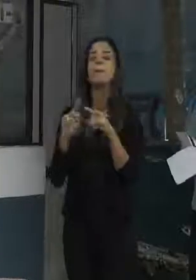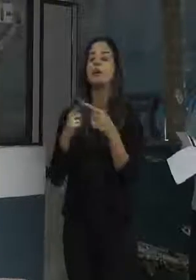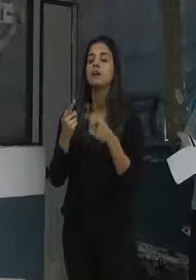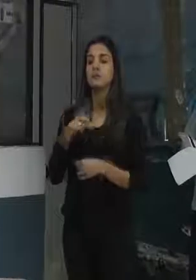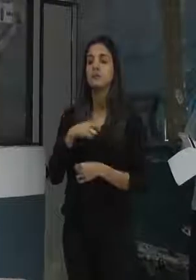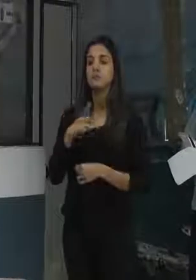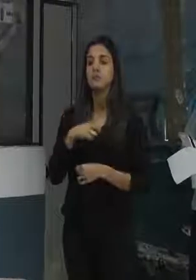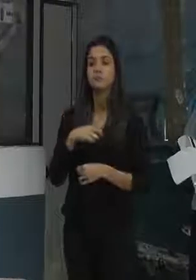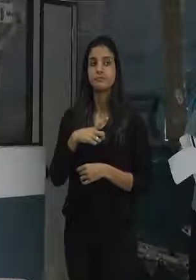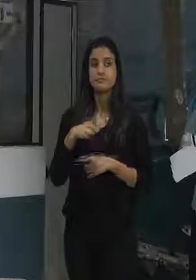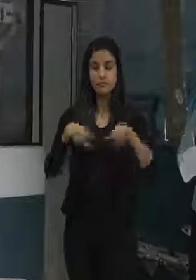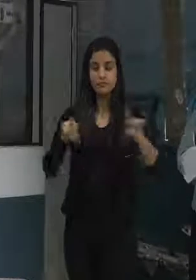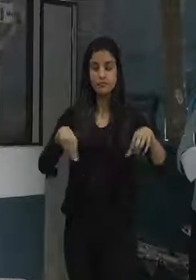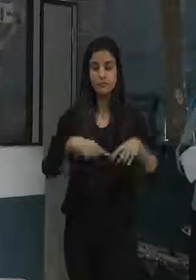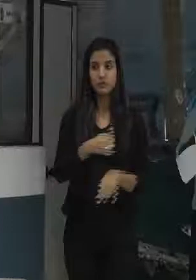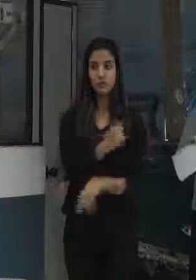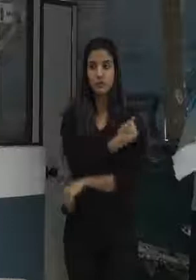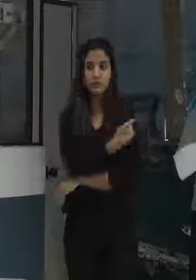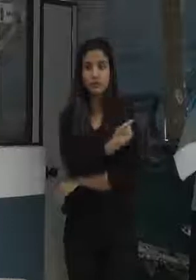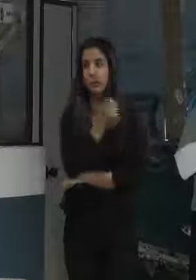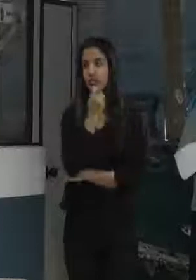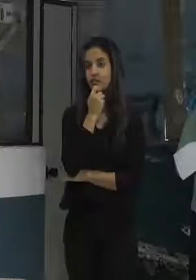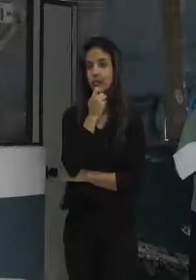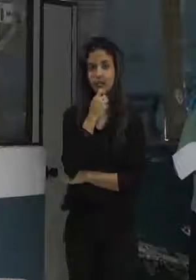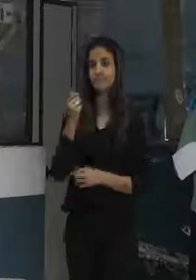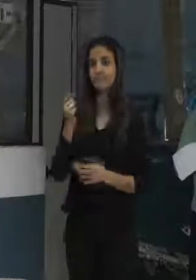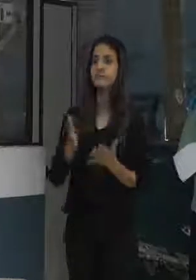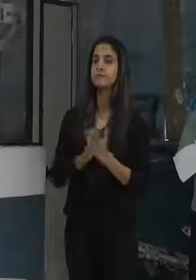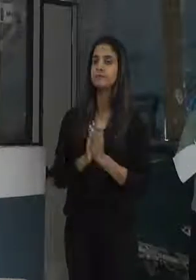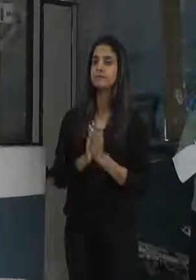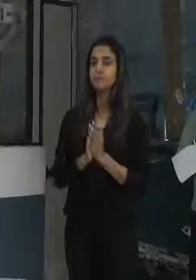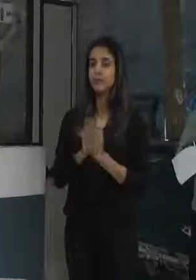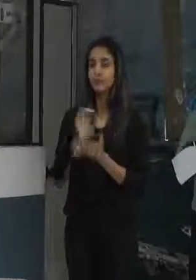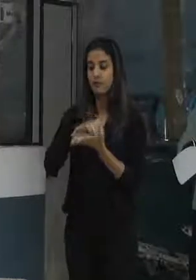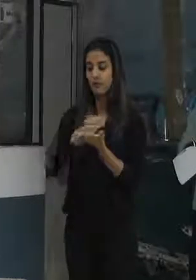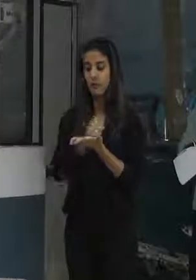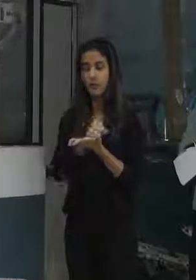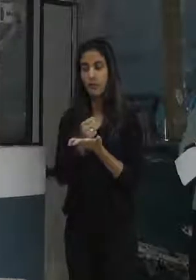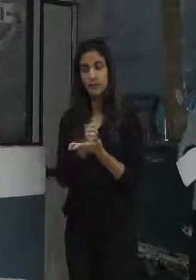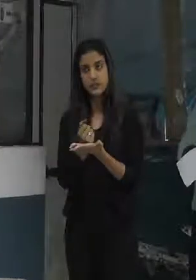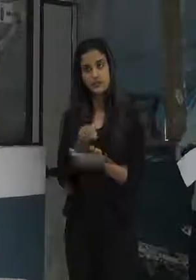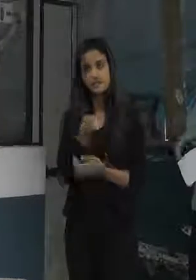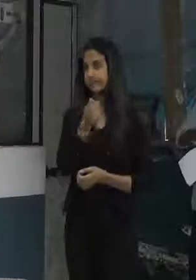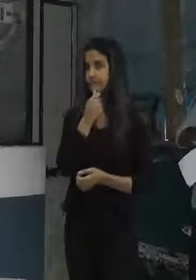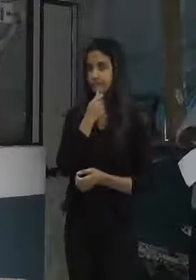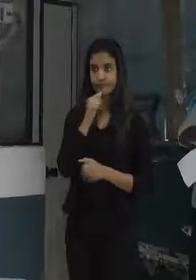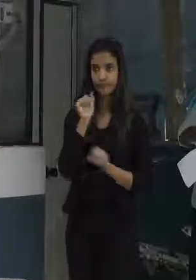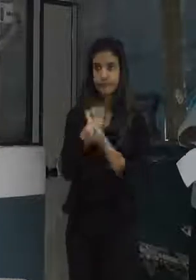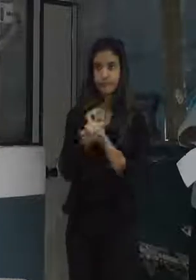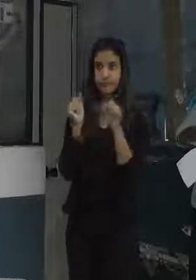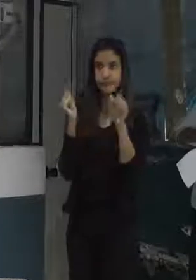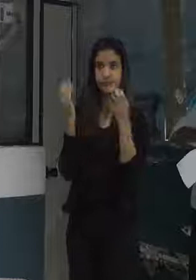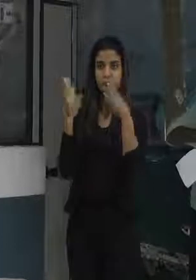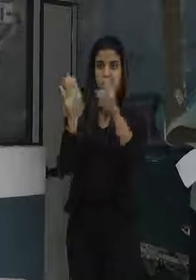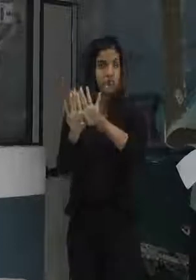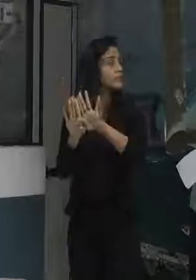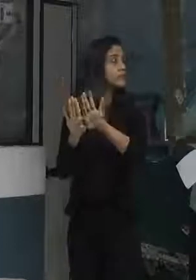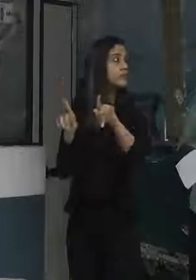A sala de vacinação já não pode usar de novo, a sala da farmácia já teve que ser interditada,